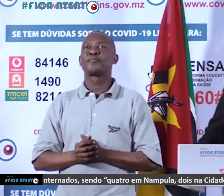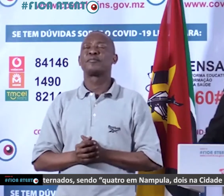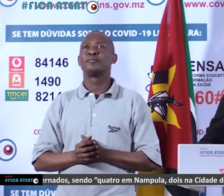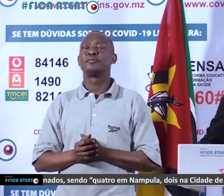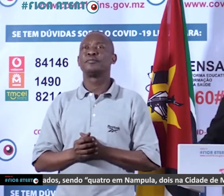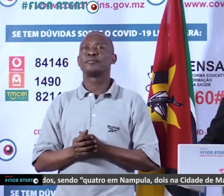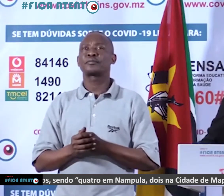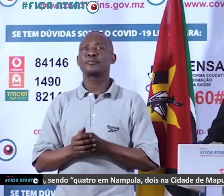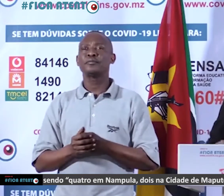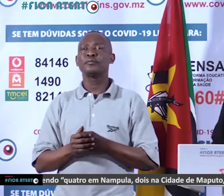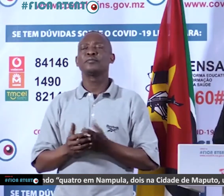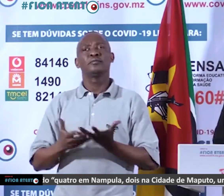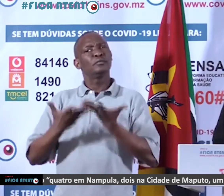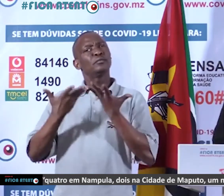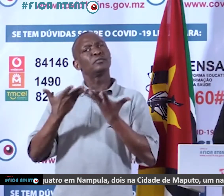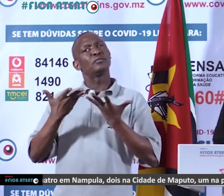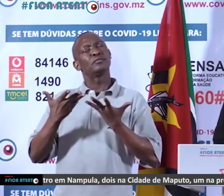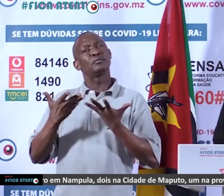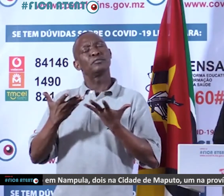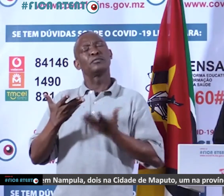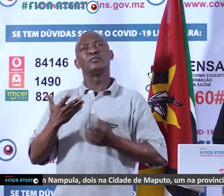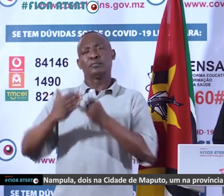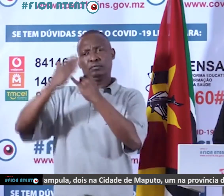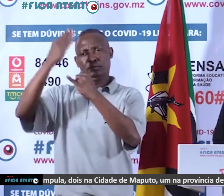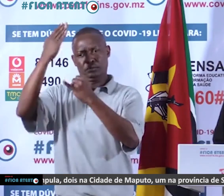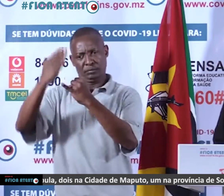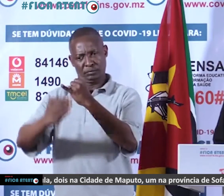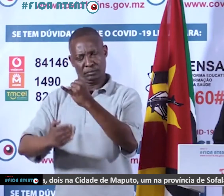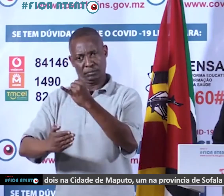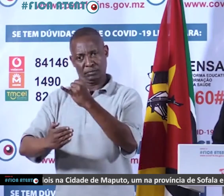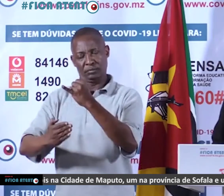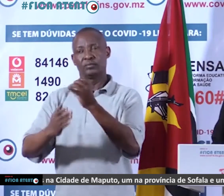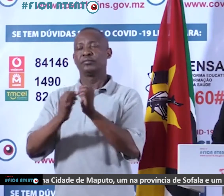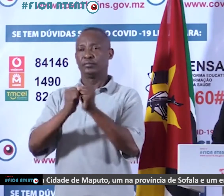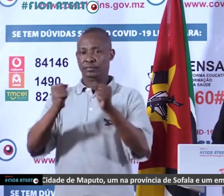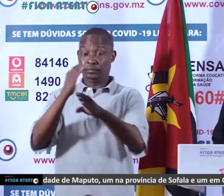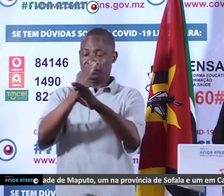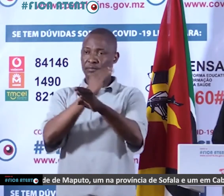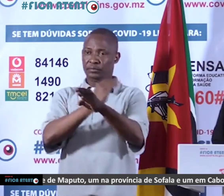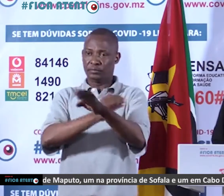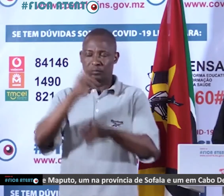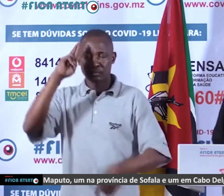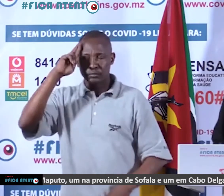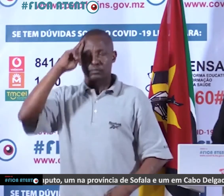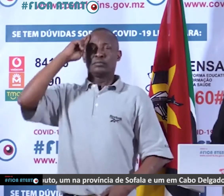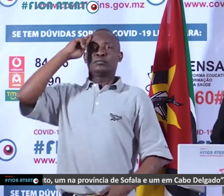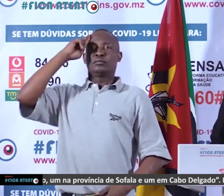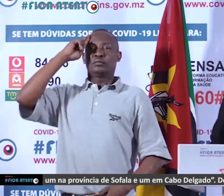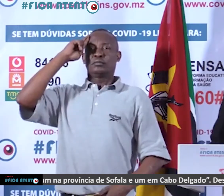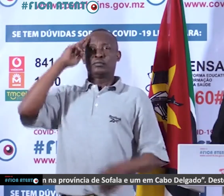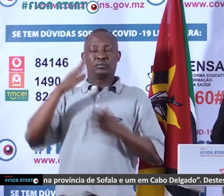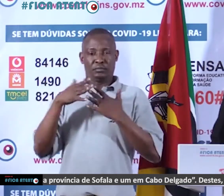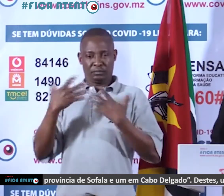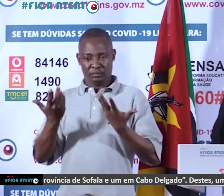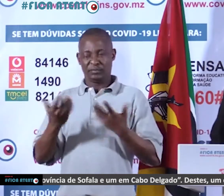Gostaríamos de terminar esta nossa comunicação de hoje recordando que o facto de muitas